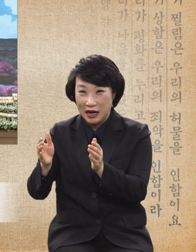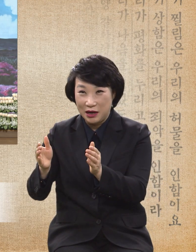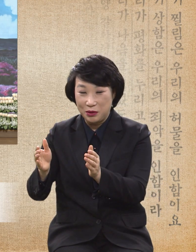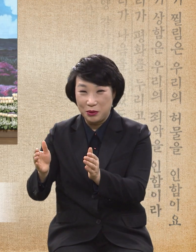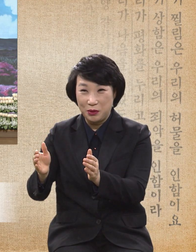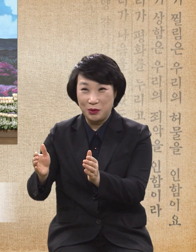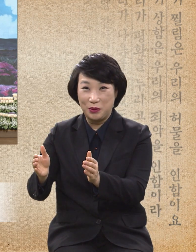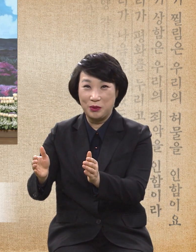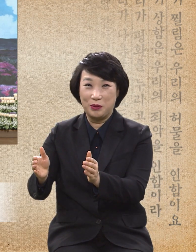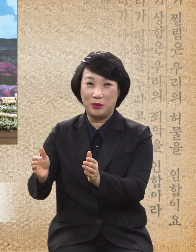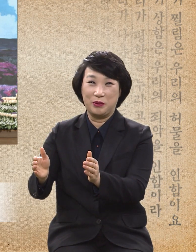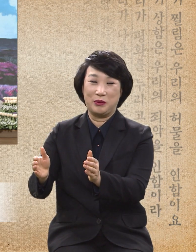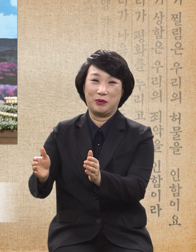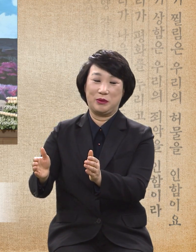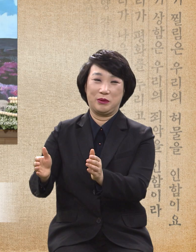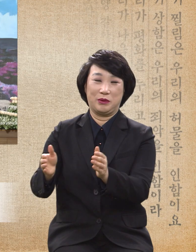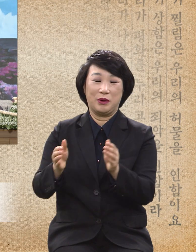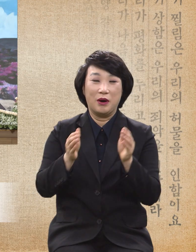피하고